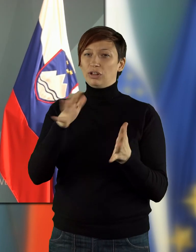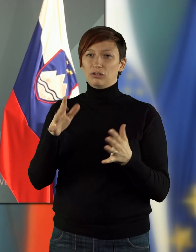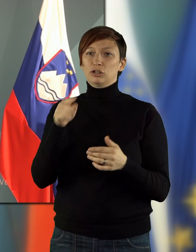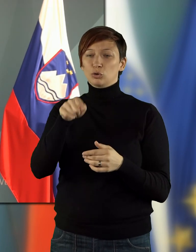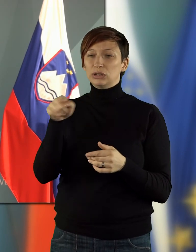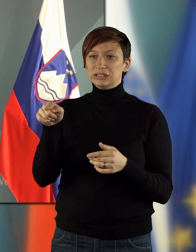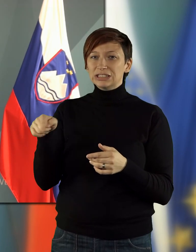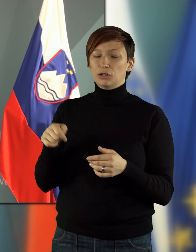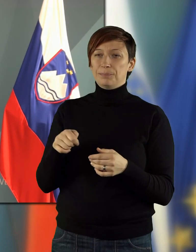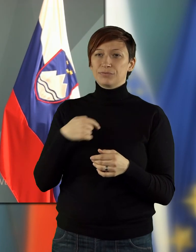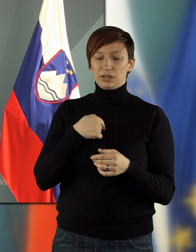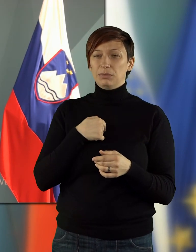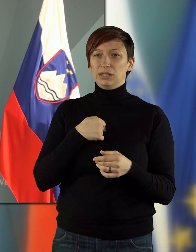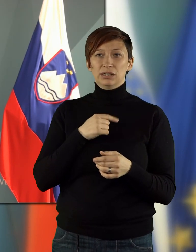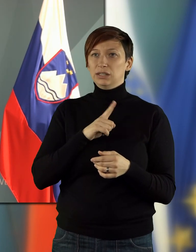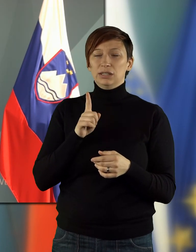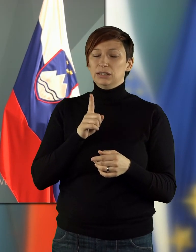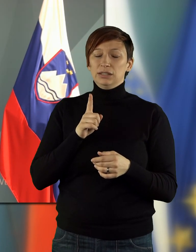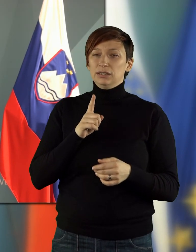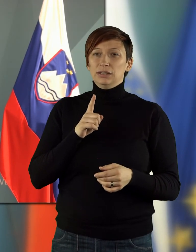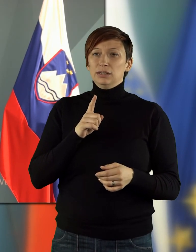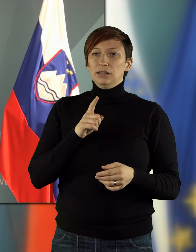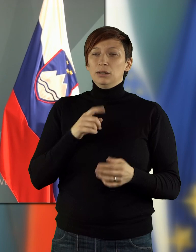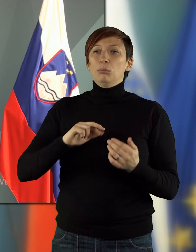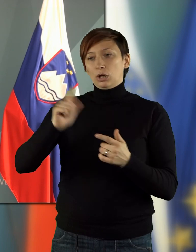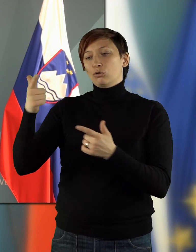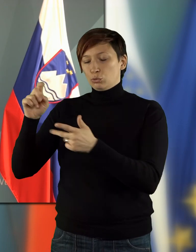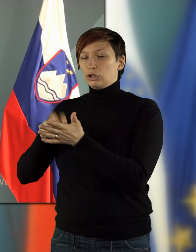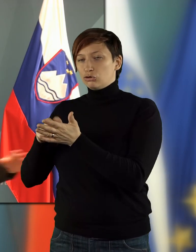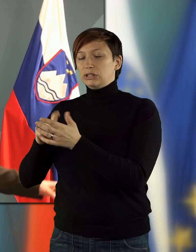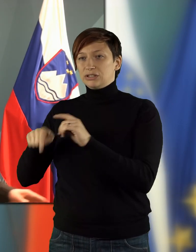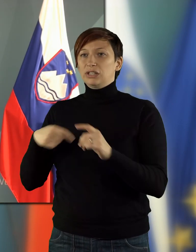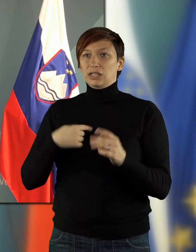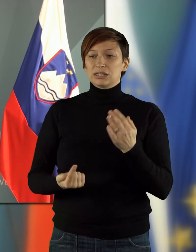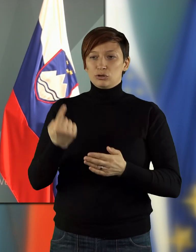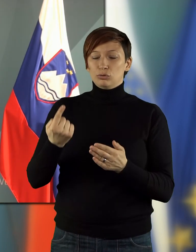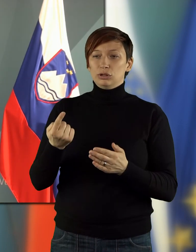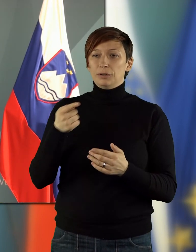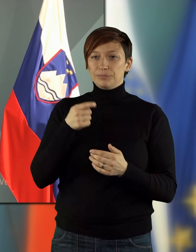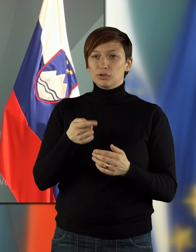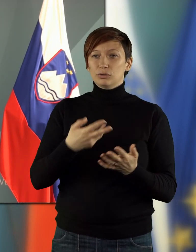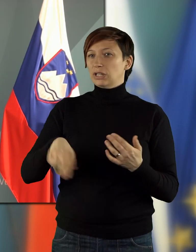vedno nimam na mizi. In to je tisto, kar je pravzaprav poleg vsega ostalega,